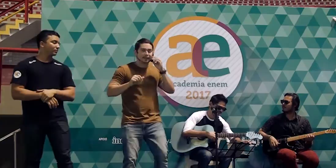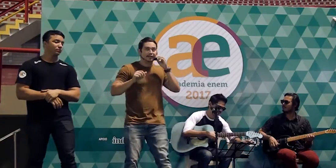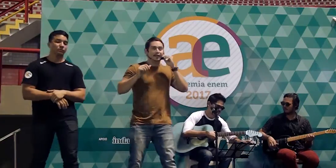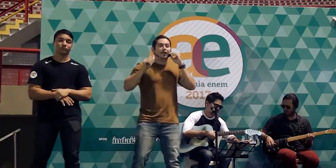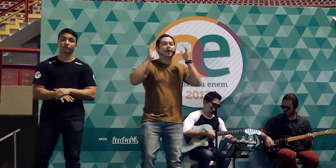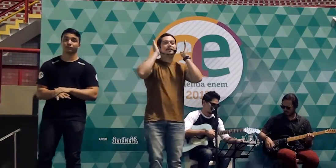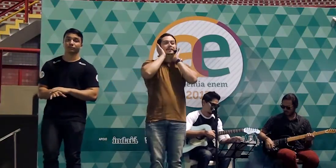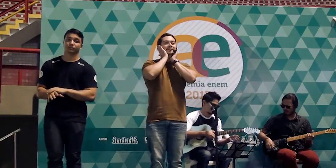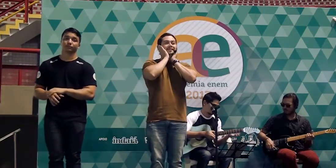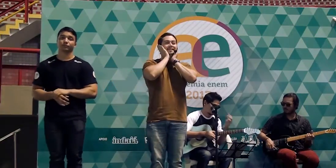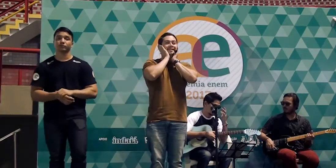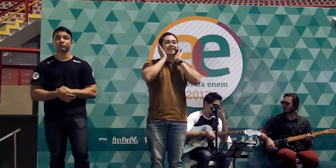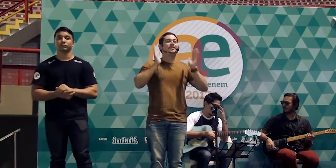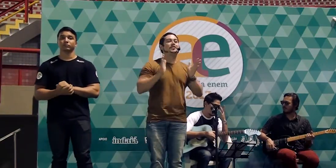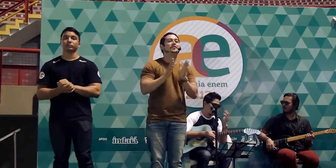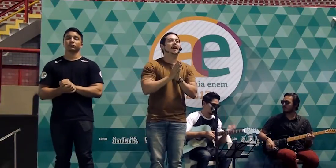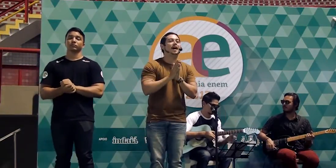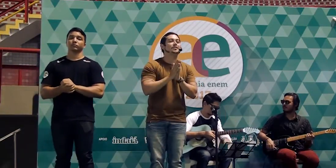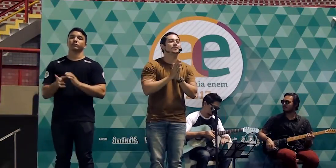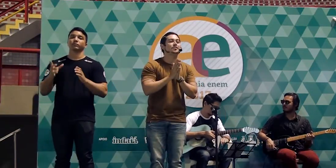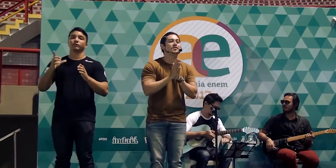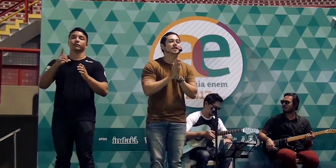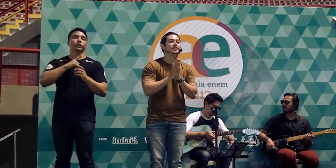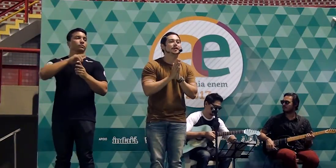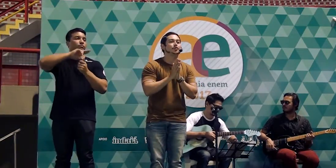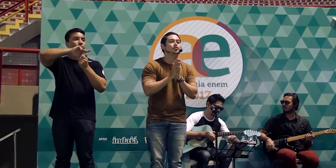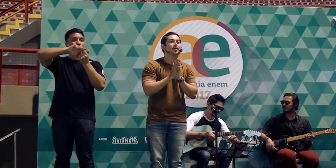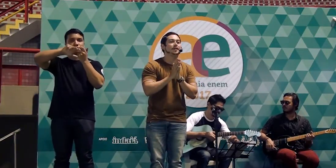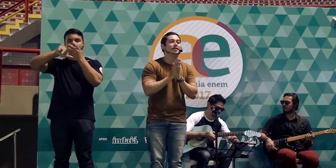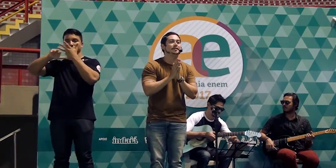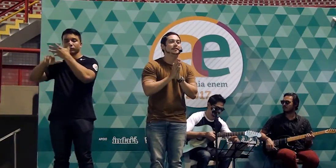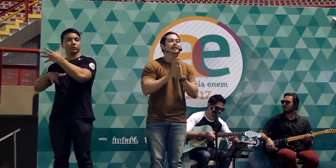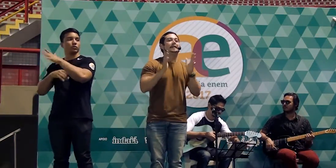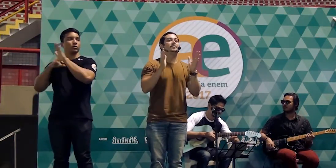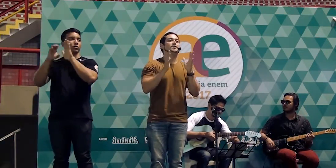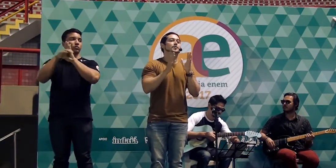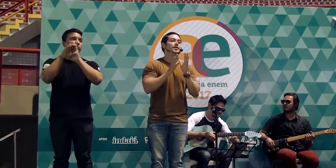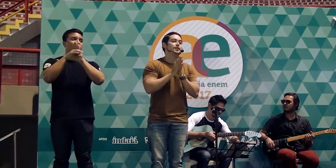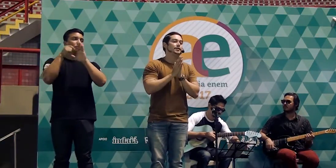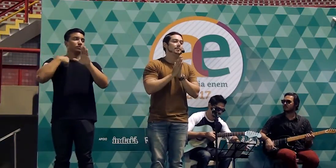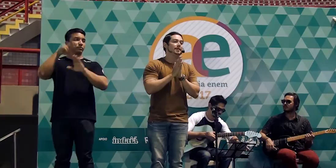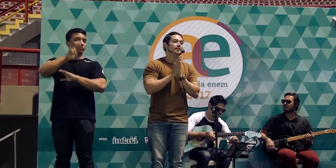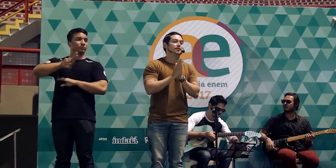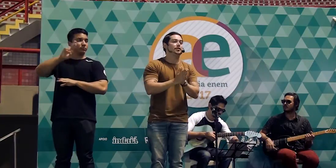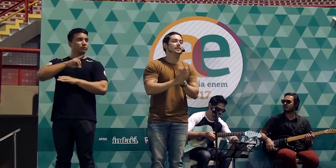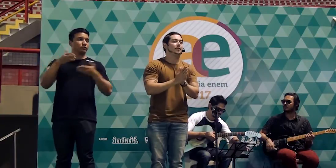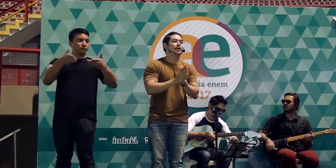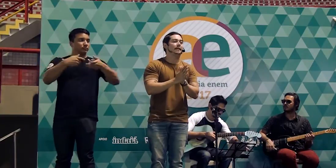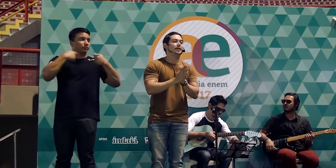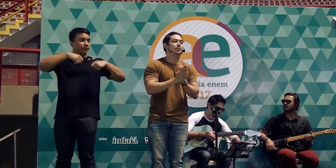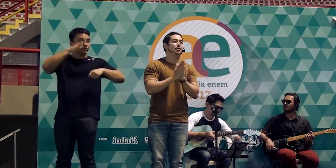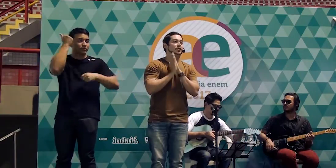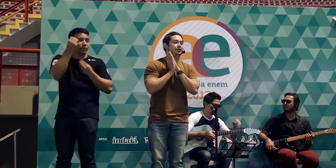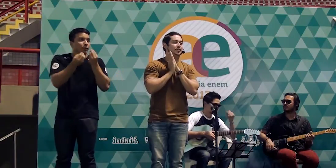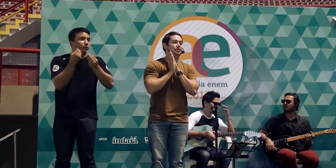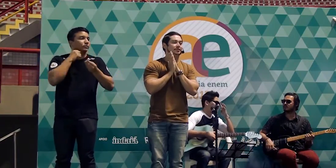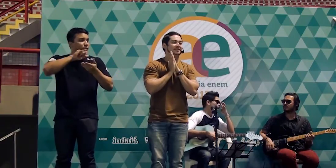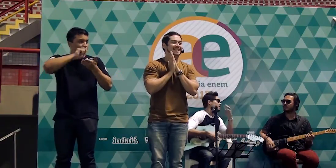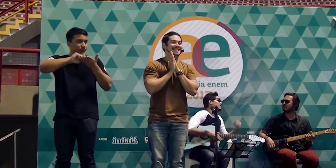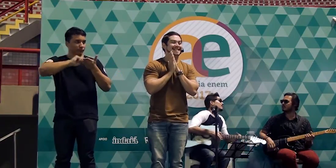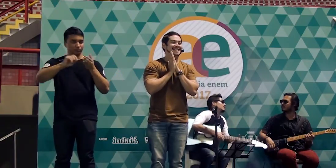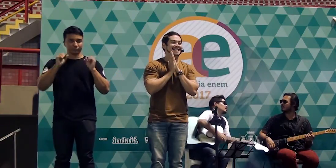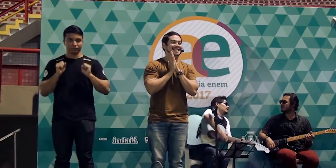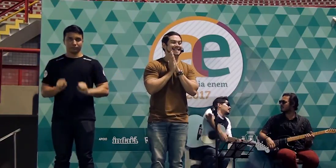Vamos lá. Ó, existem vários conceitos que ele usou aí, que vocês precisam saber. Se vocês estiverem com o caderninho, pode